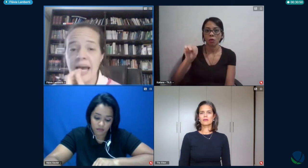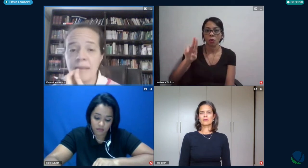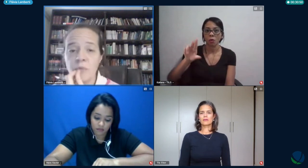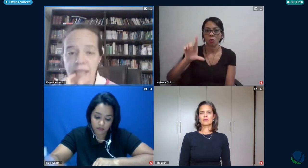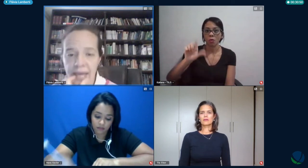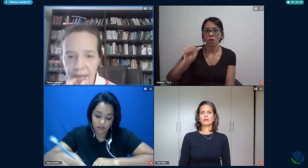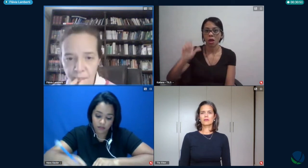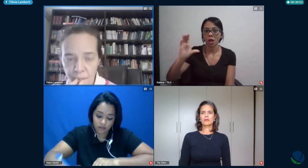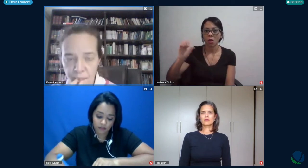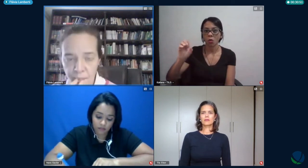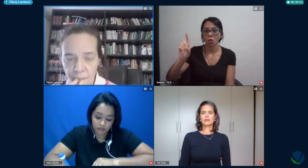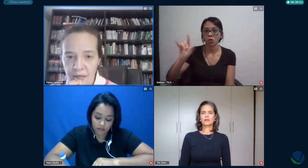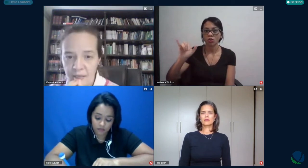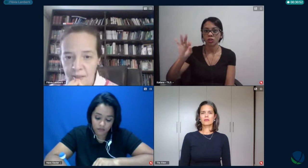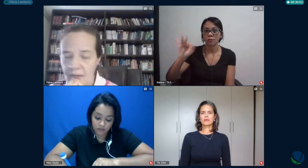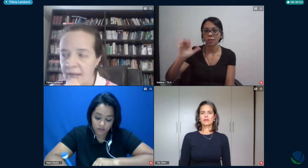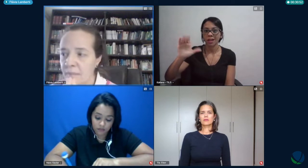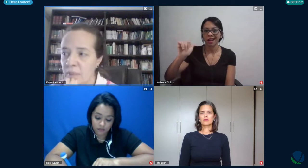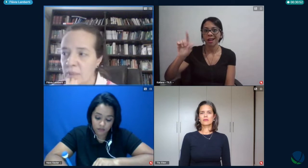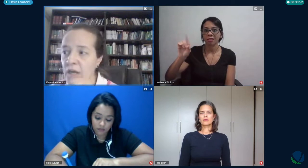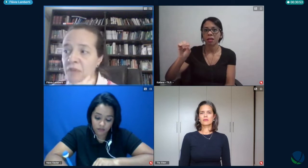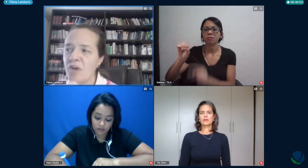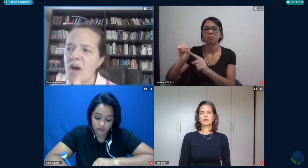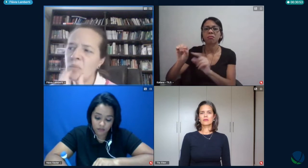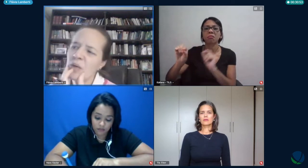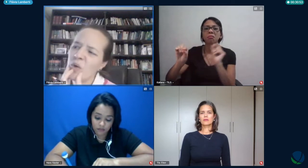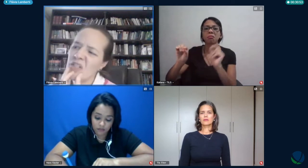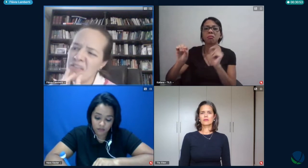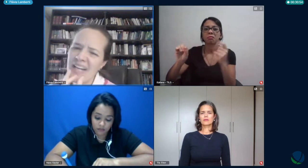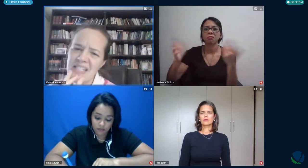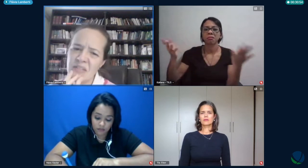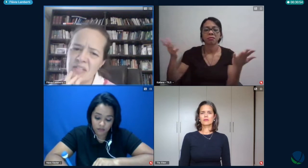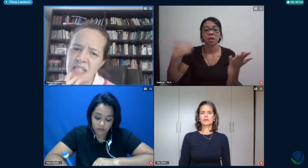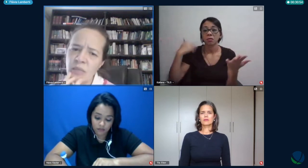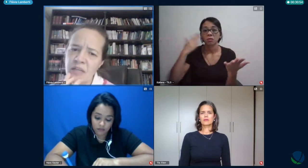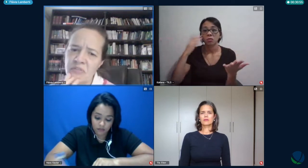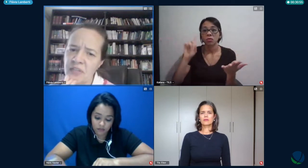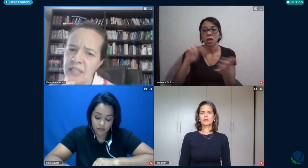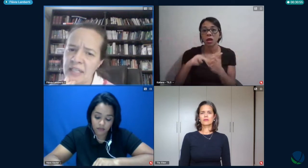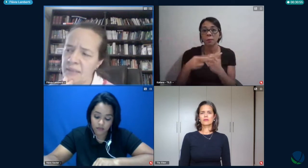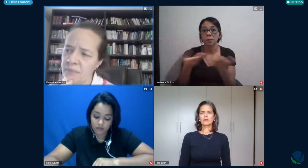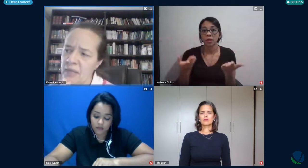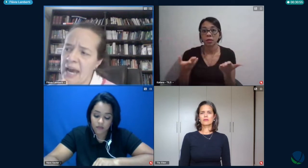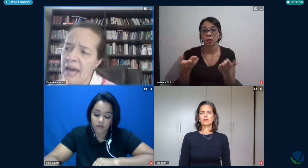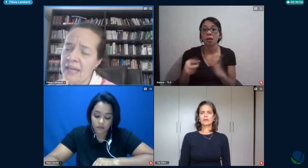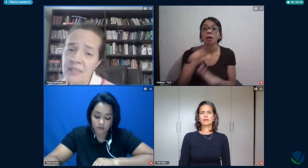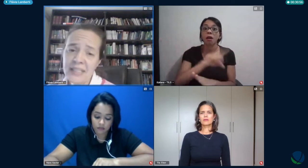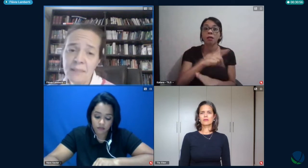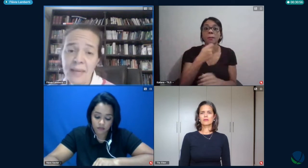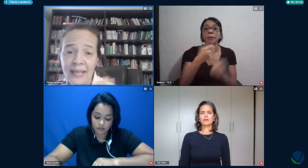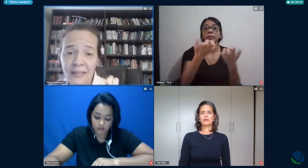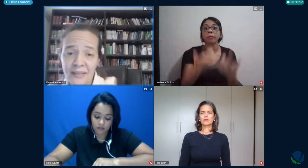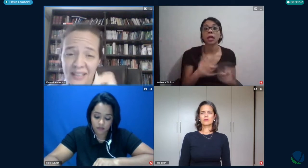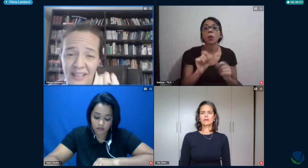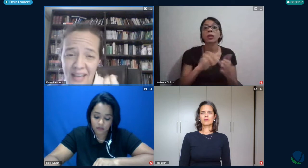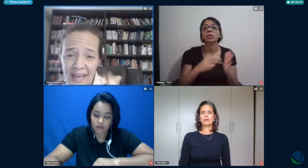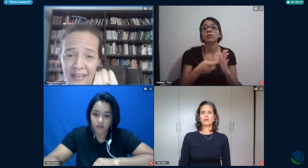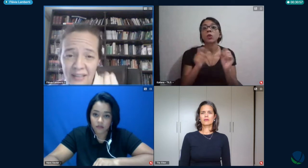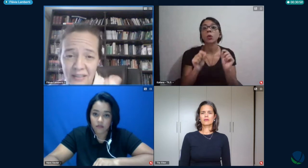não sabe o que é, né? O que é uma fórmula codificada? Se você não define, e